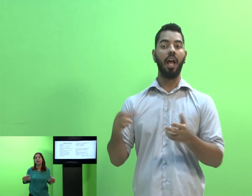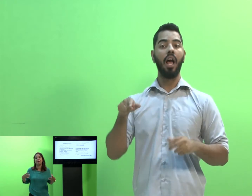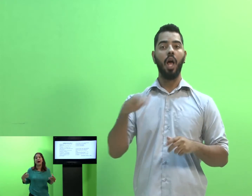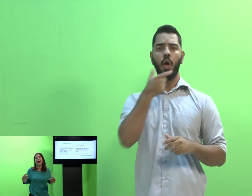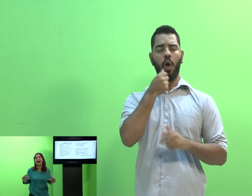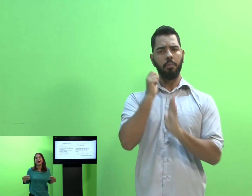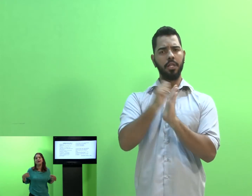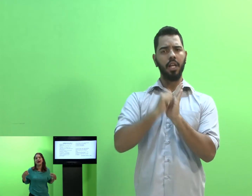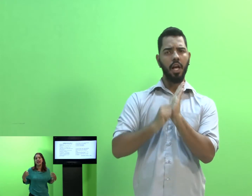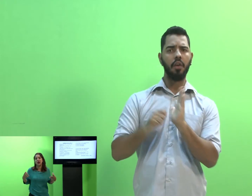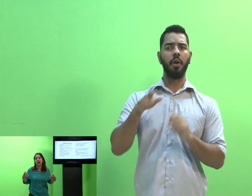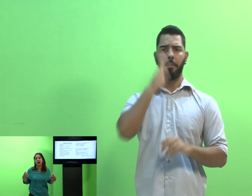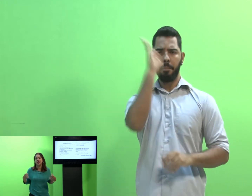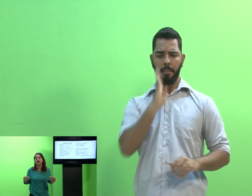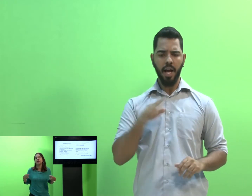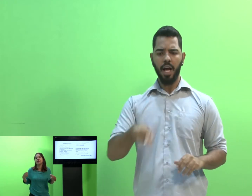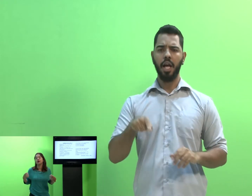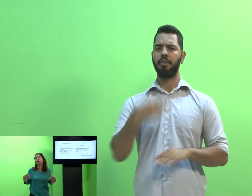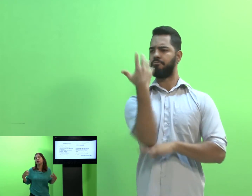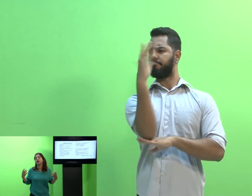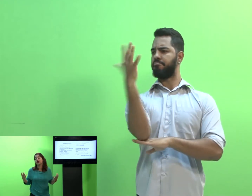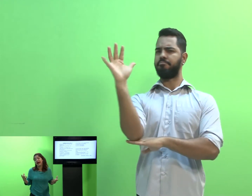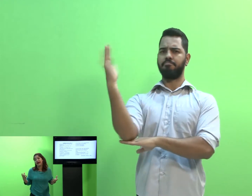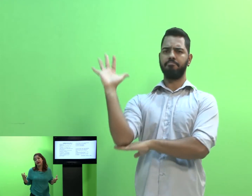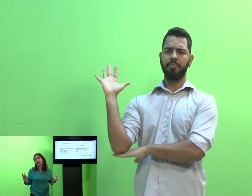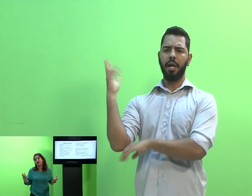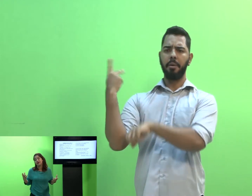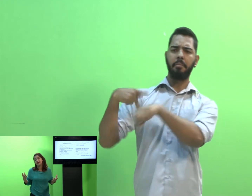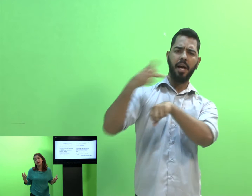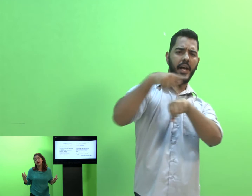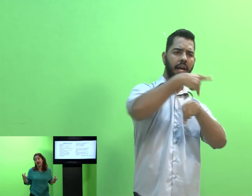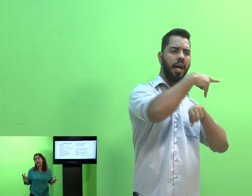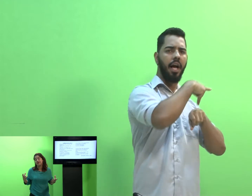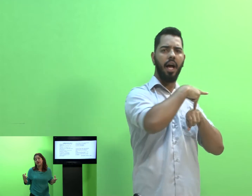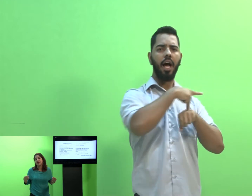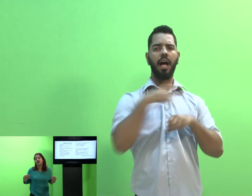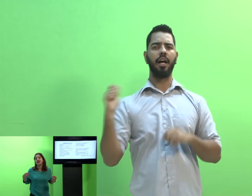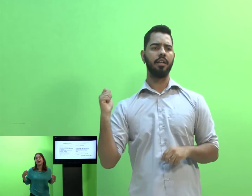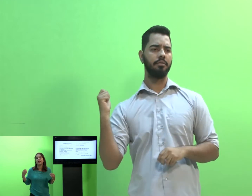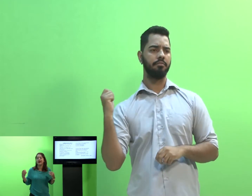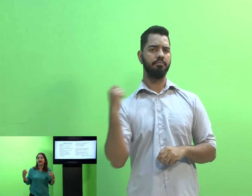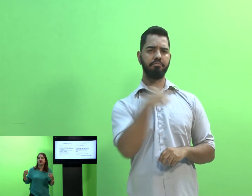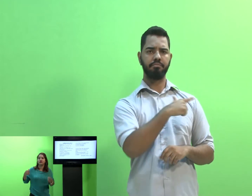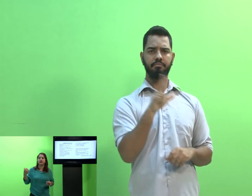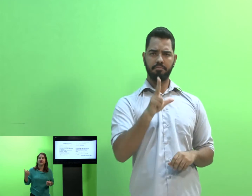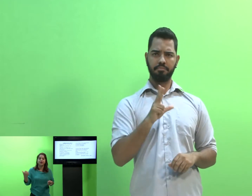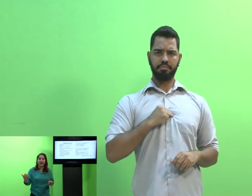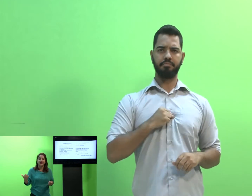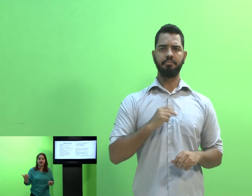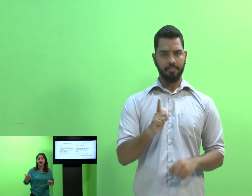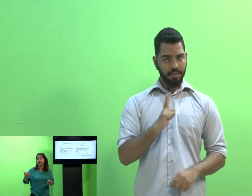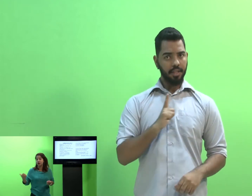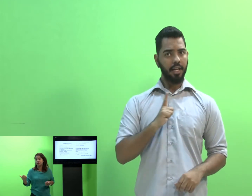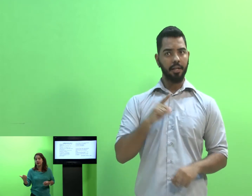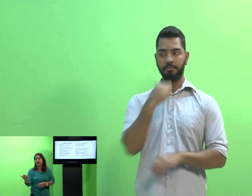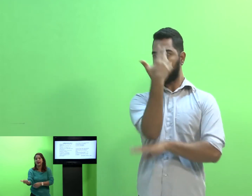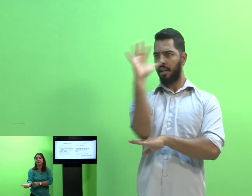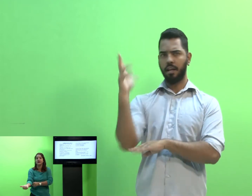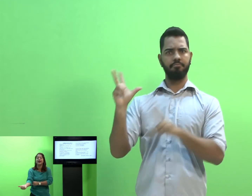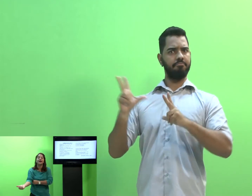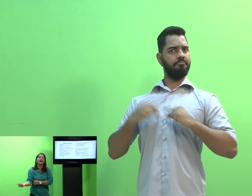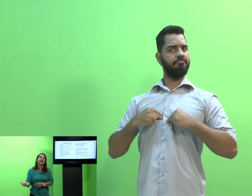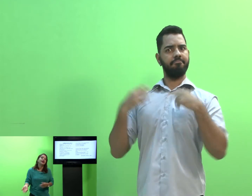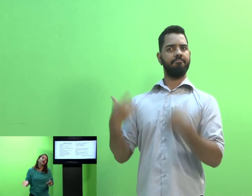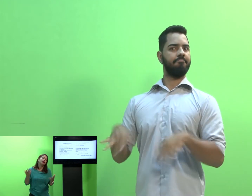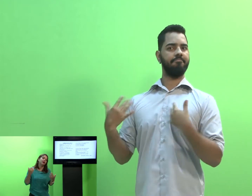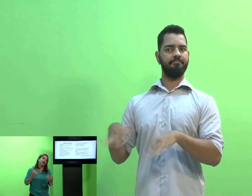pátria é sempre mais e melhor do que os outros lugares, não é? Já os versos de Murilo Mendes, esse último que